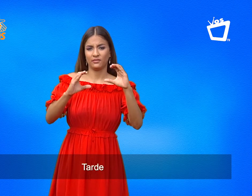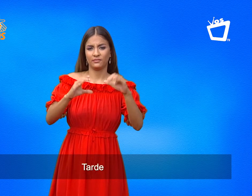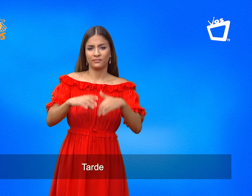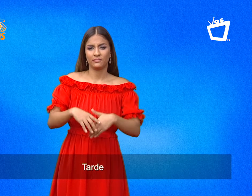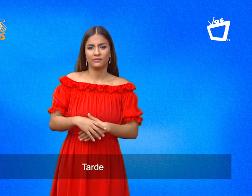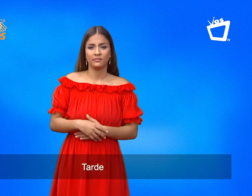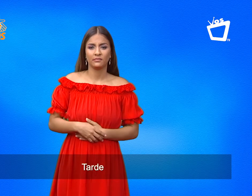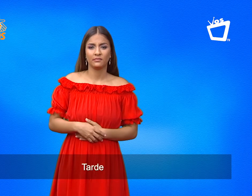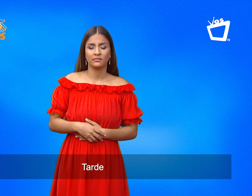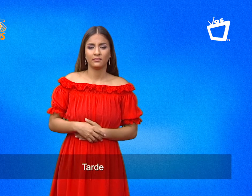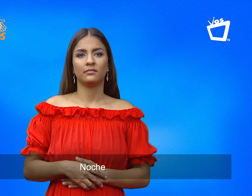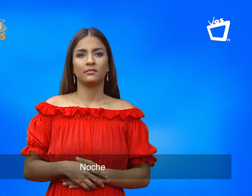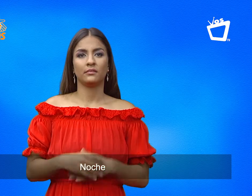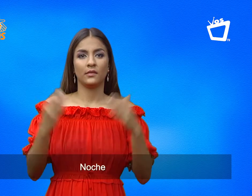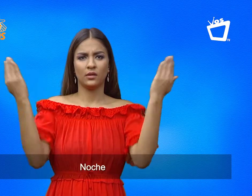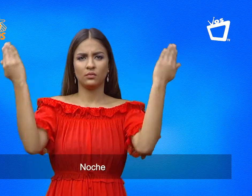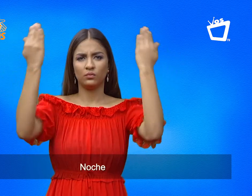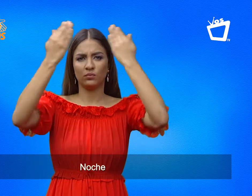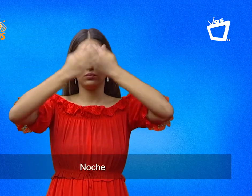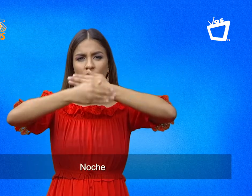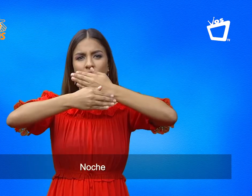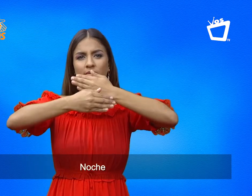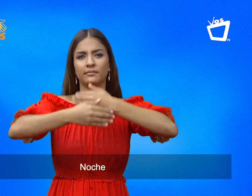tarde noche